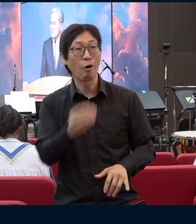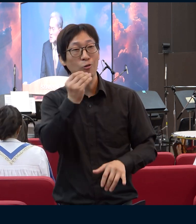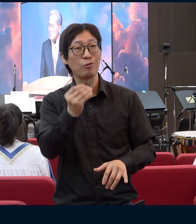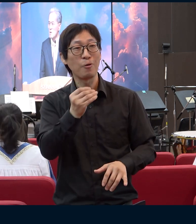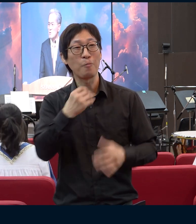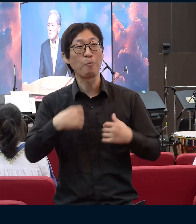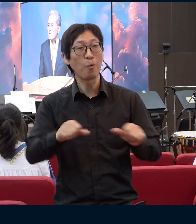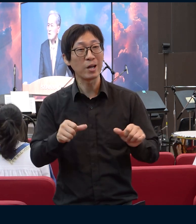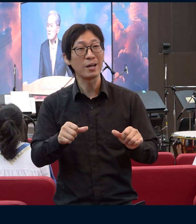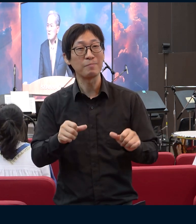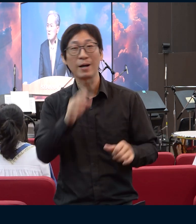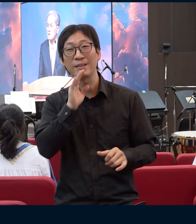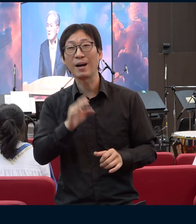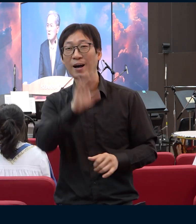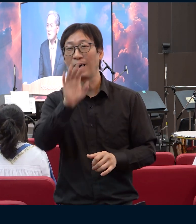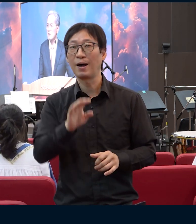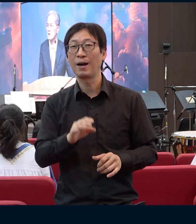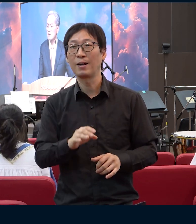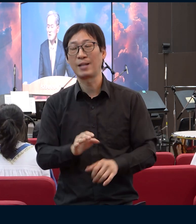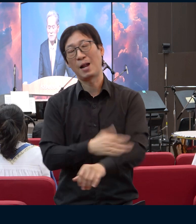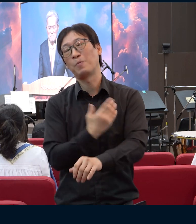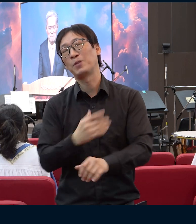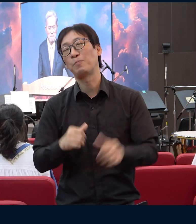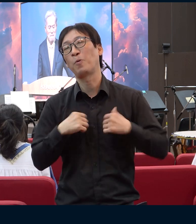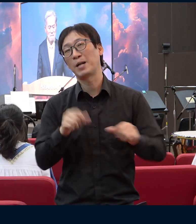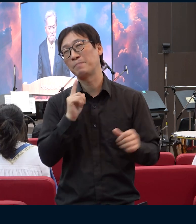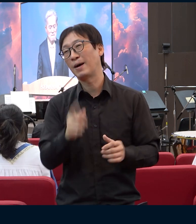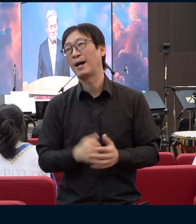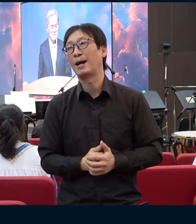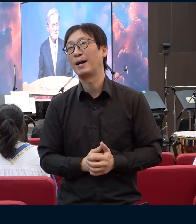뭐가 잘못돼도 한참 잘못된 거예요.